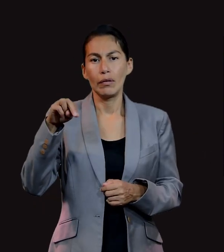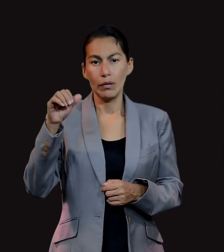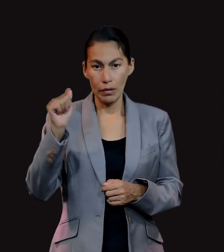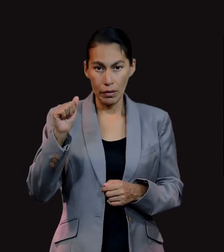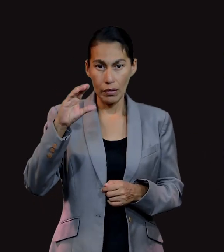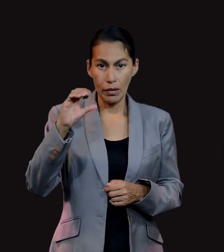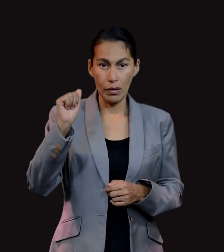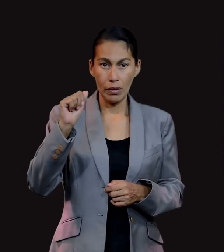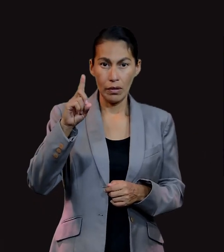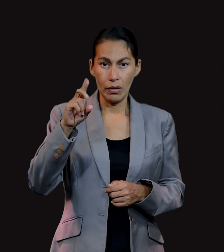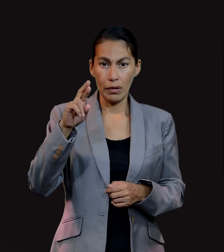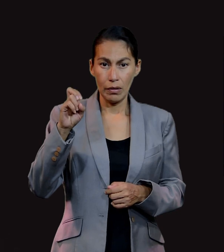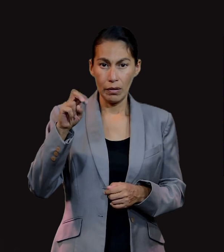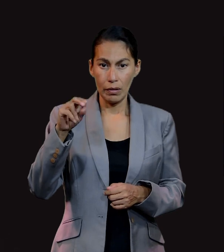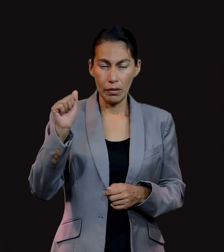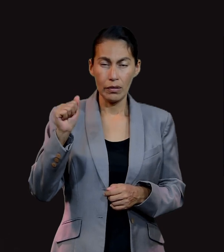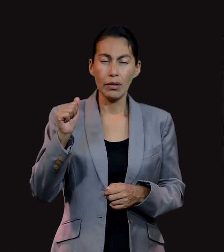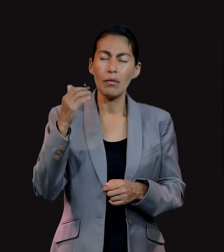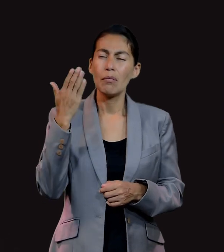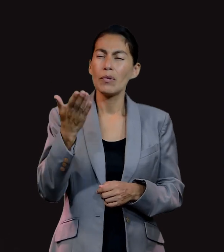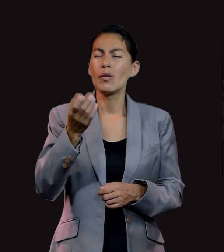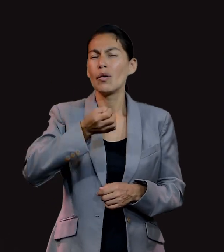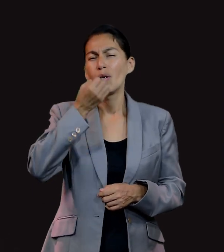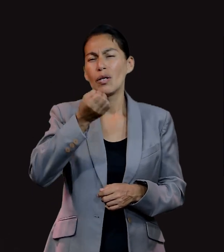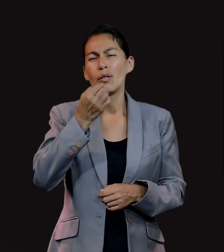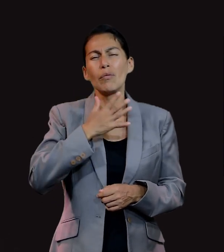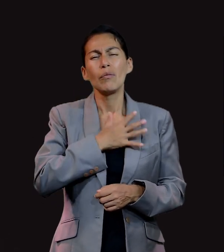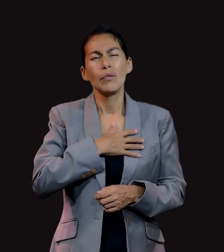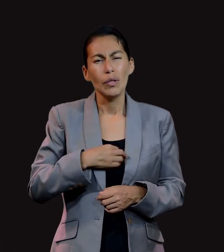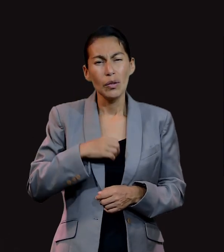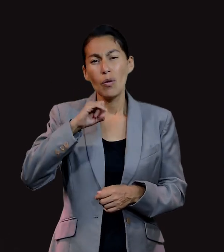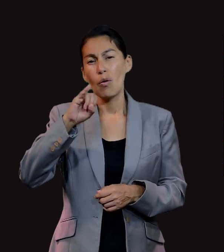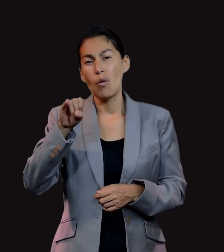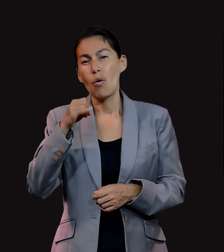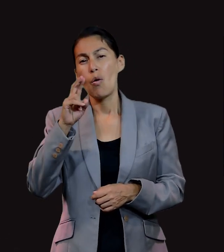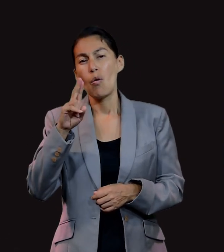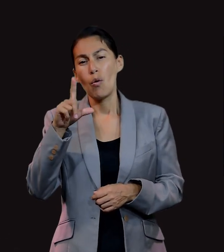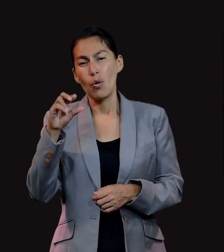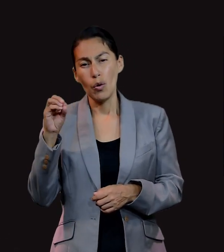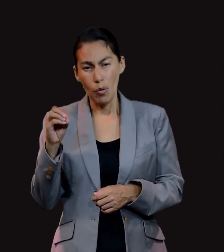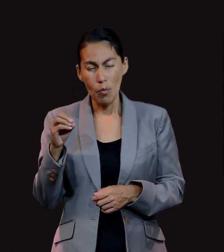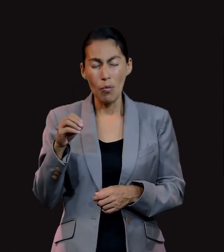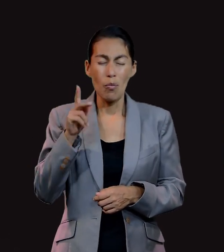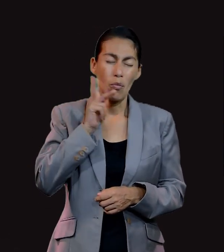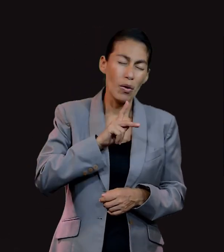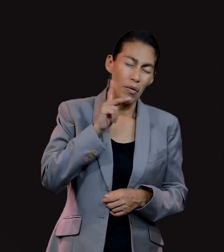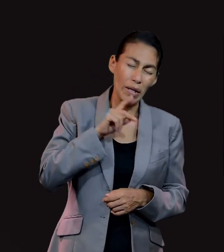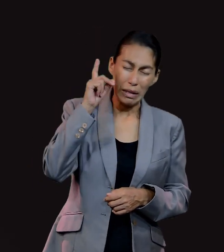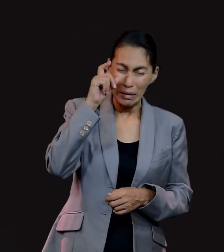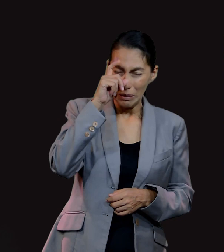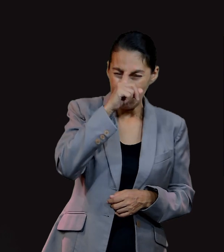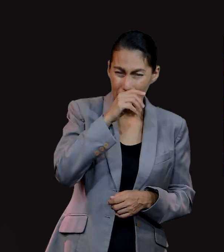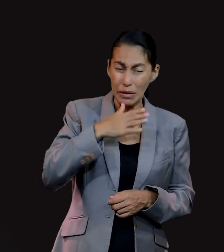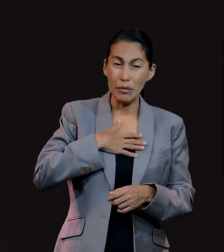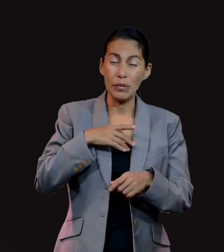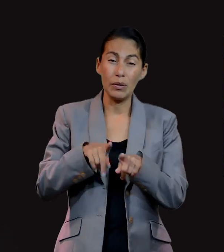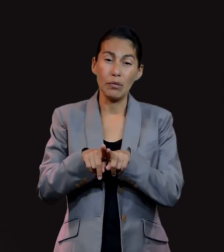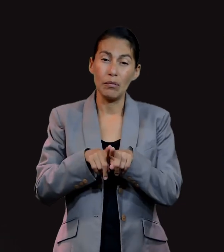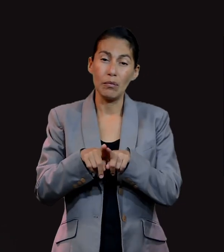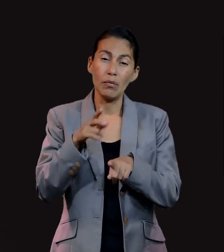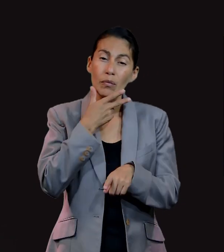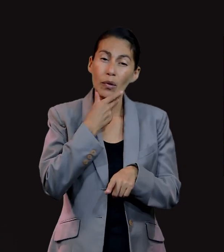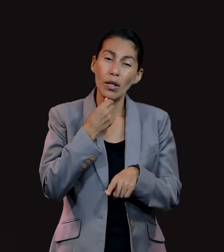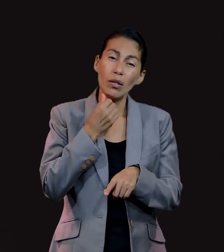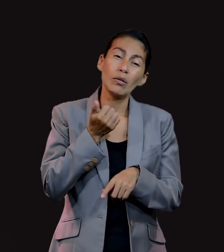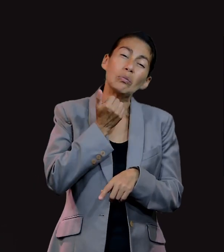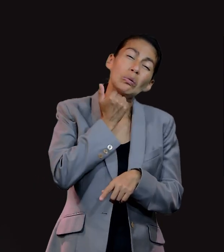Pido oración por mi hijo Julio Que está atravesando una prueba muy difícil Y por mi hermano Que está sufriendo